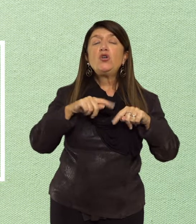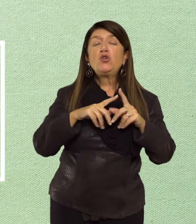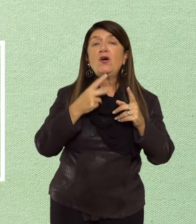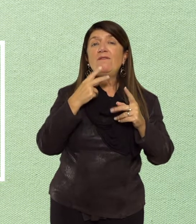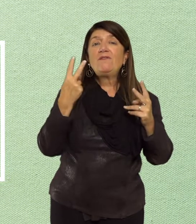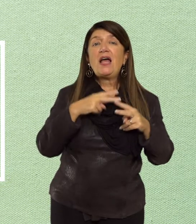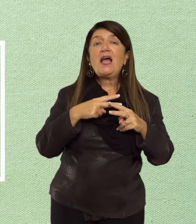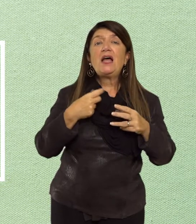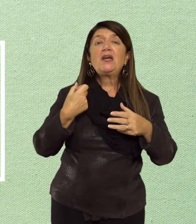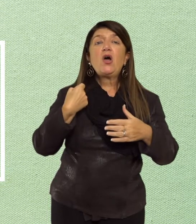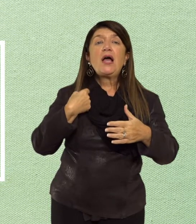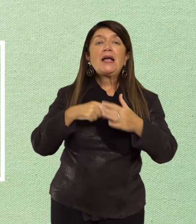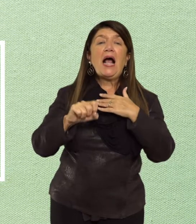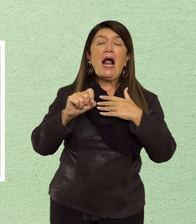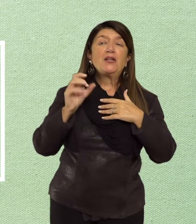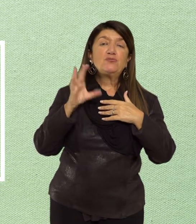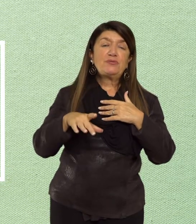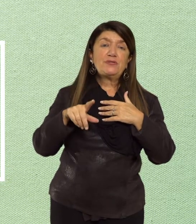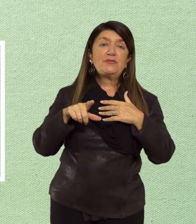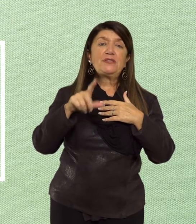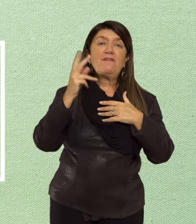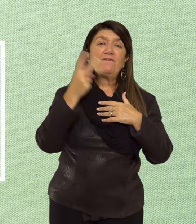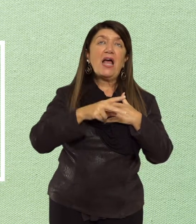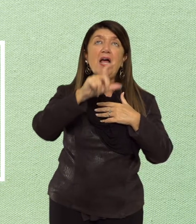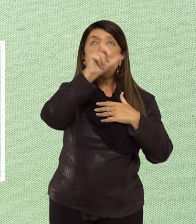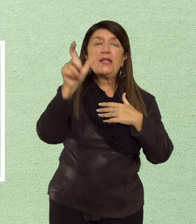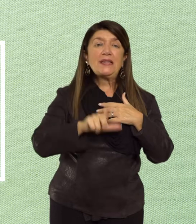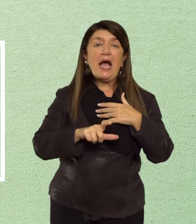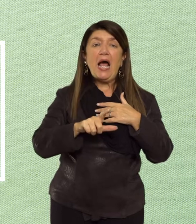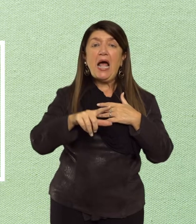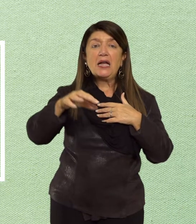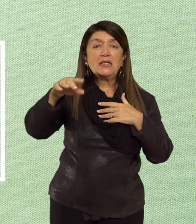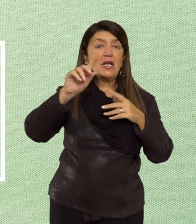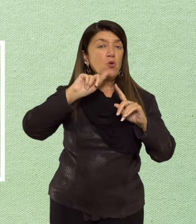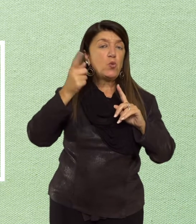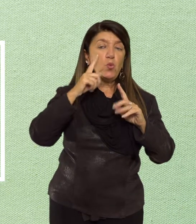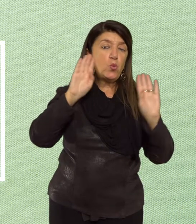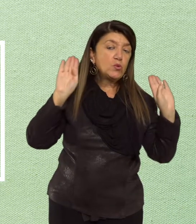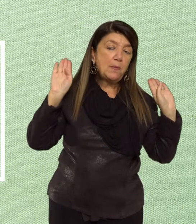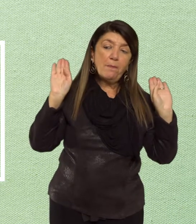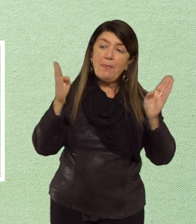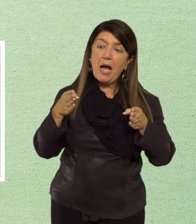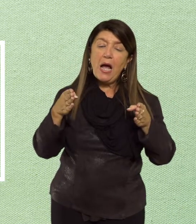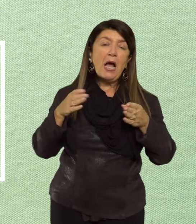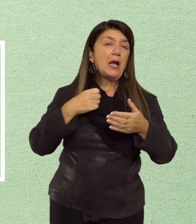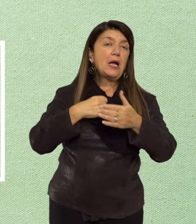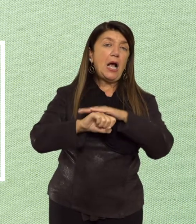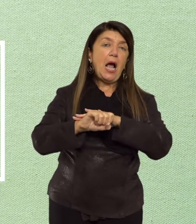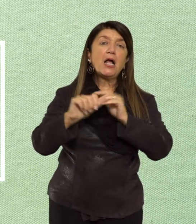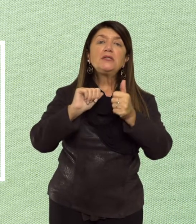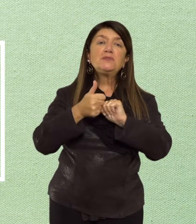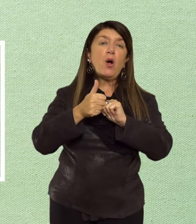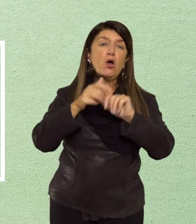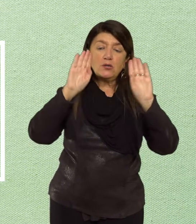comunque lo patiamo perché in Italia esiste solo quello come sport, no? Quindi quando in Italia si parla di sport si parla di calcio. Poi in realtà esistono tantissime